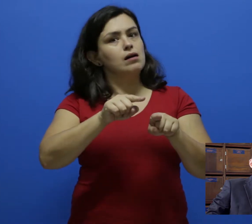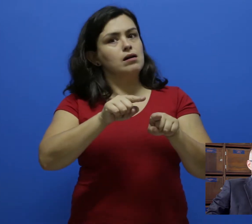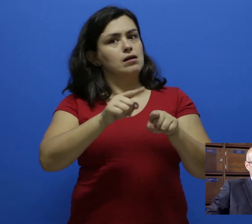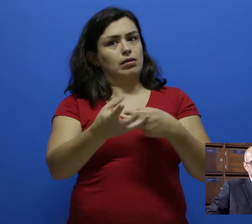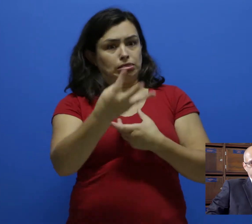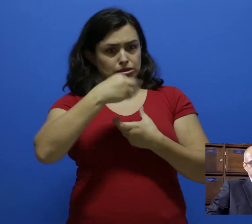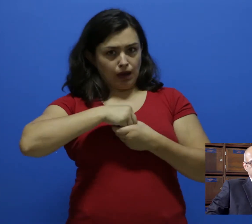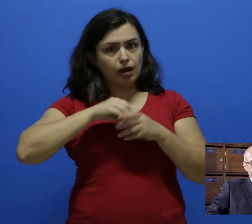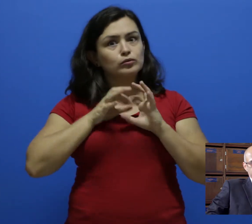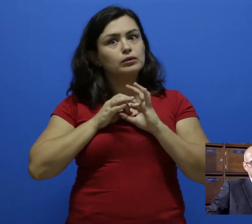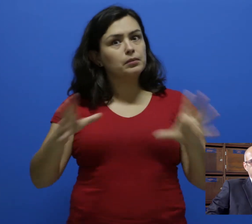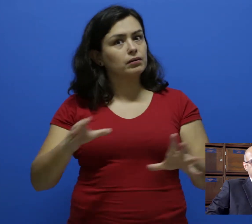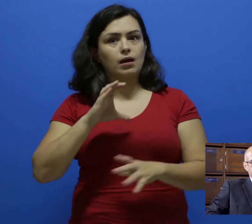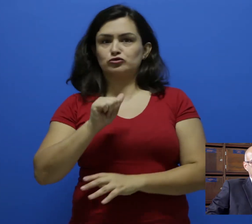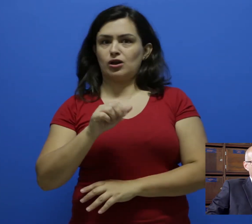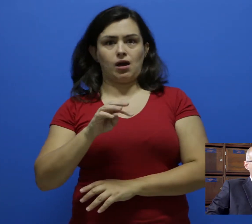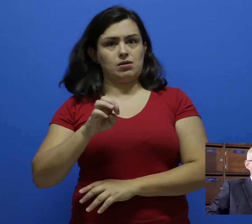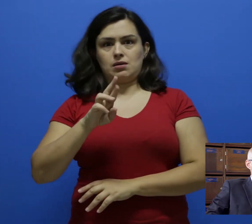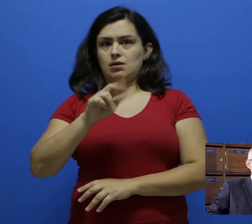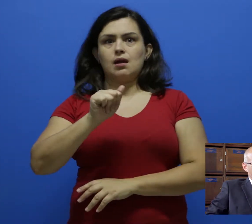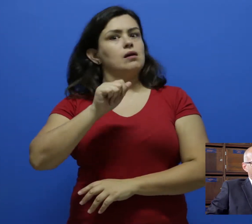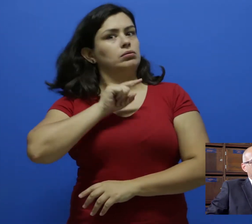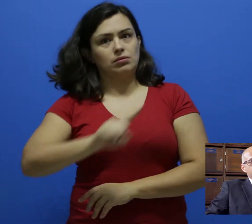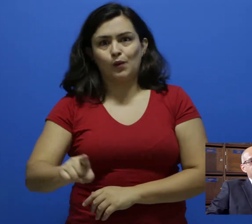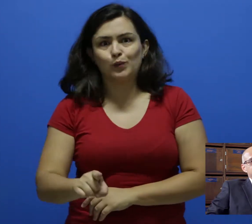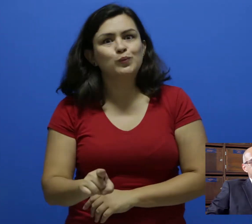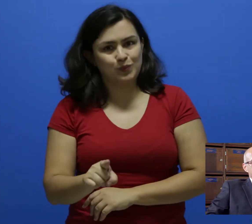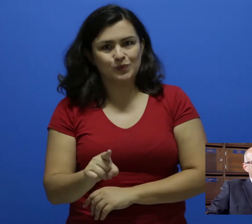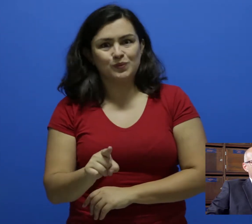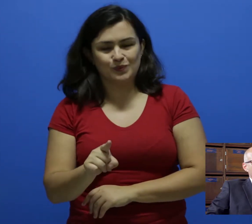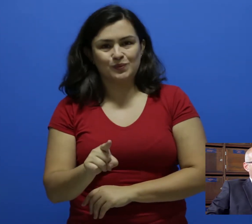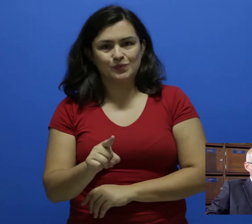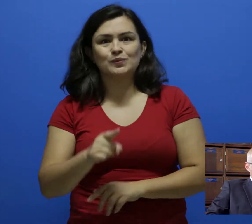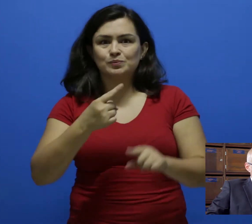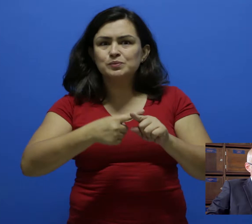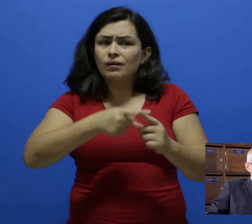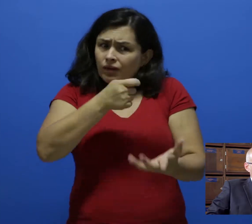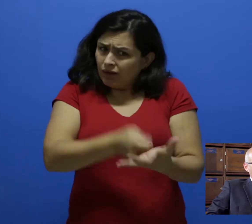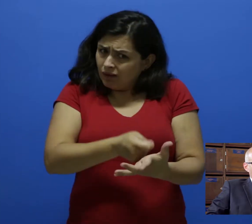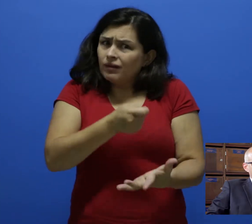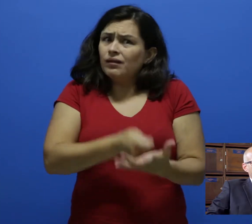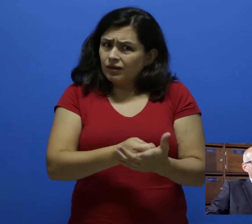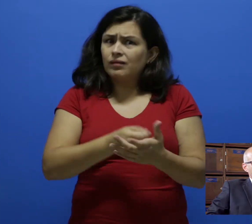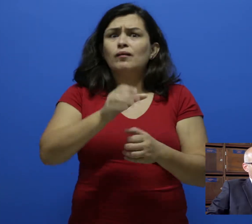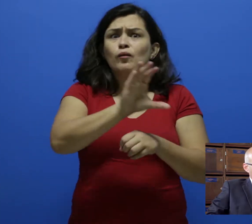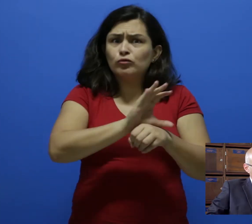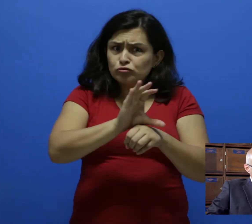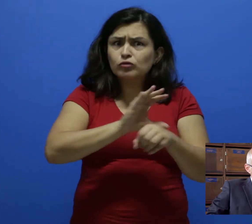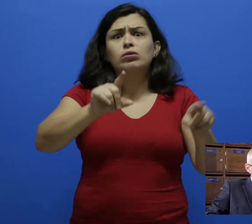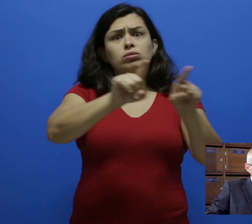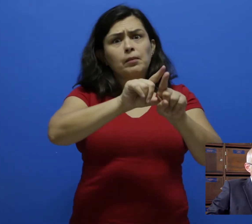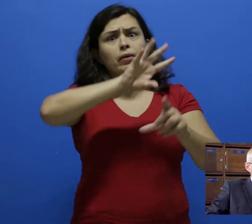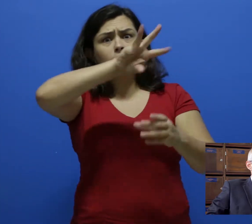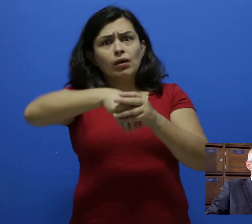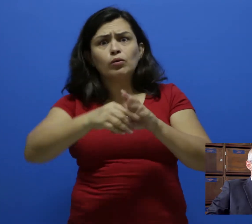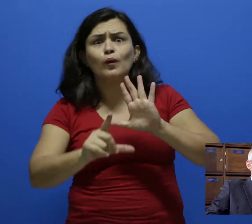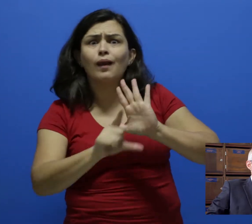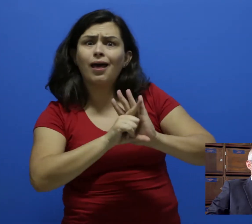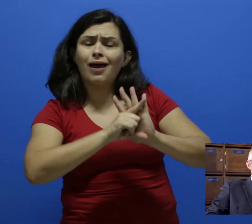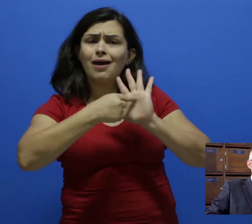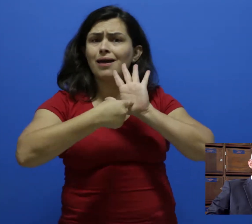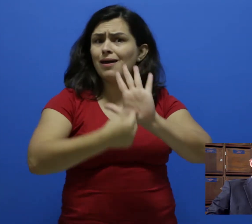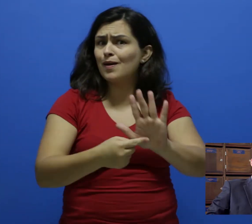liberdade de cátedra, né? A própria exigência constitucional e fixada na legislação